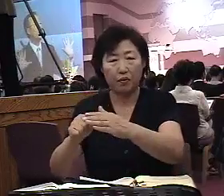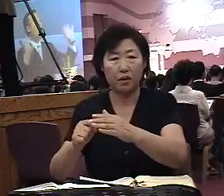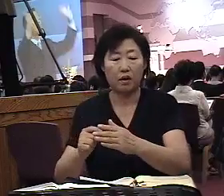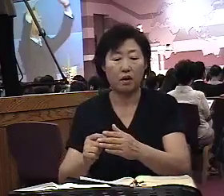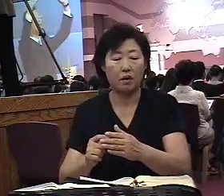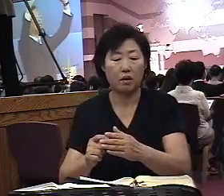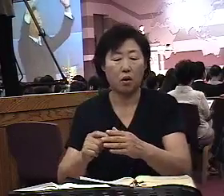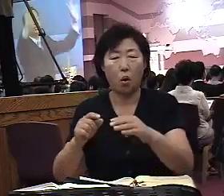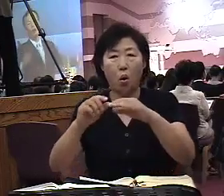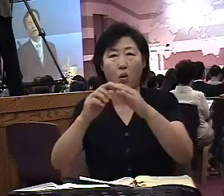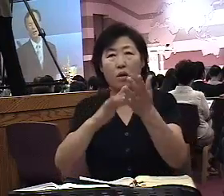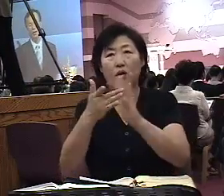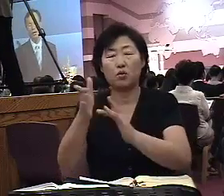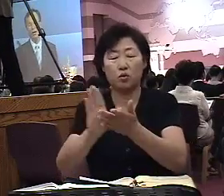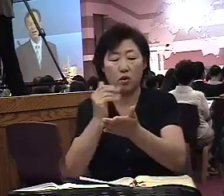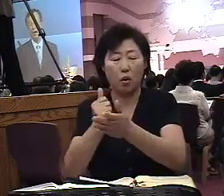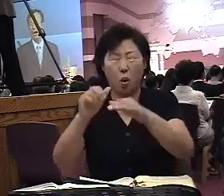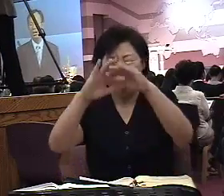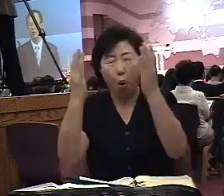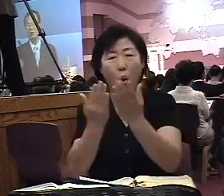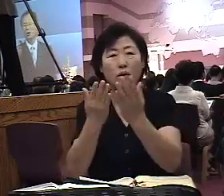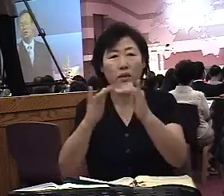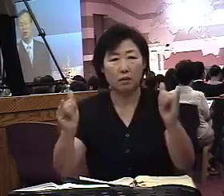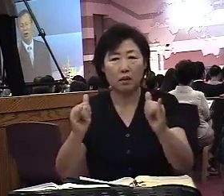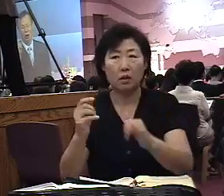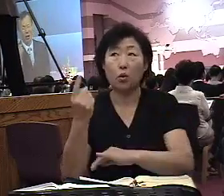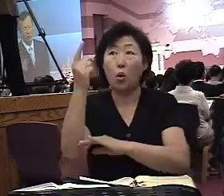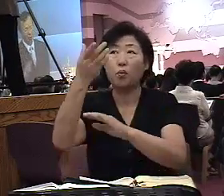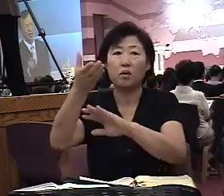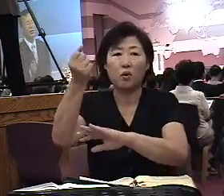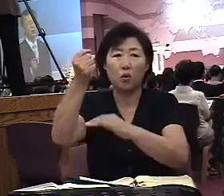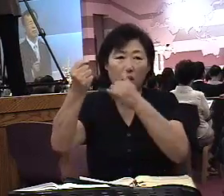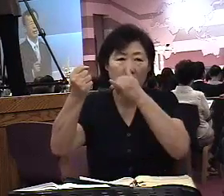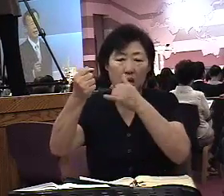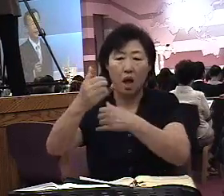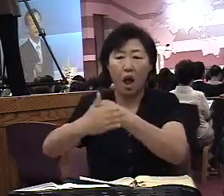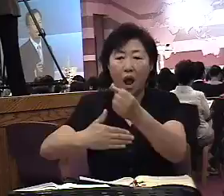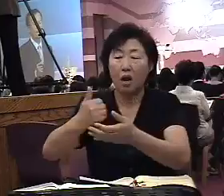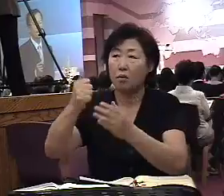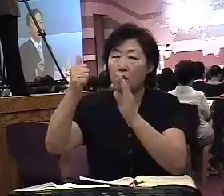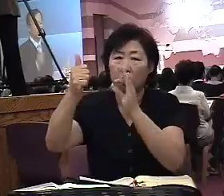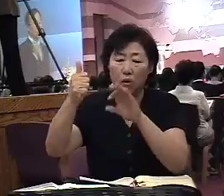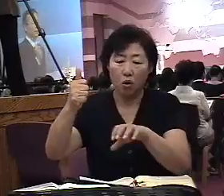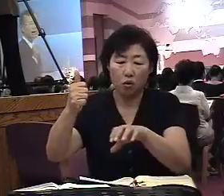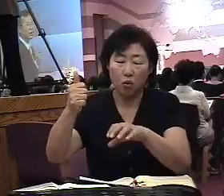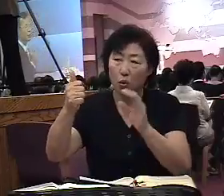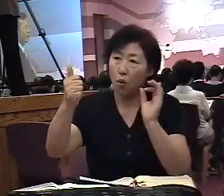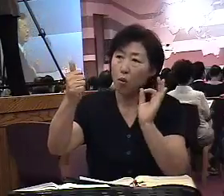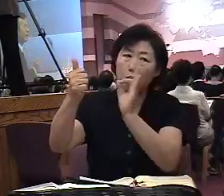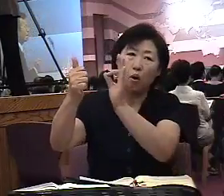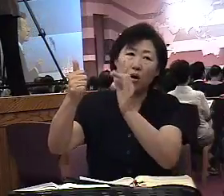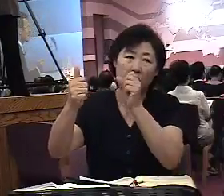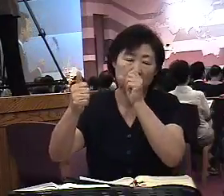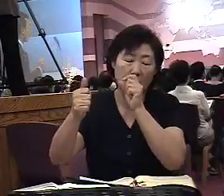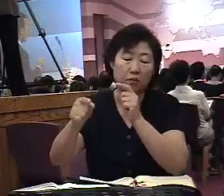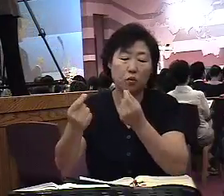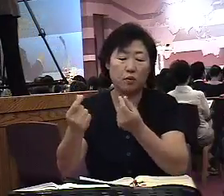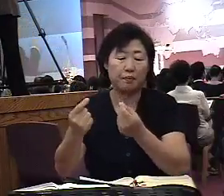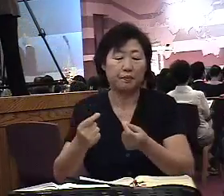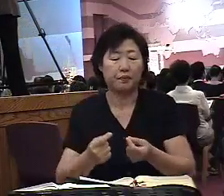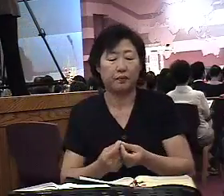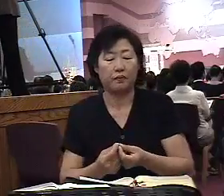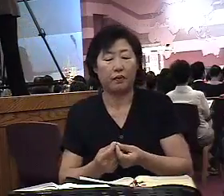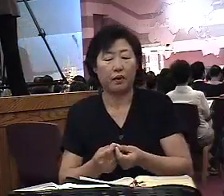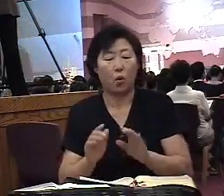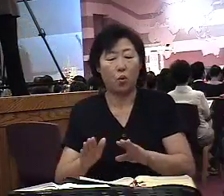앞에 높이 드시고 있는 하나님을 여기서 보라는 것입니다. 여러분, 그래서 우리가